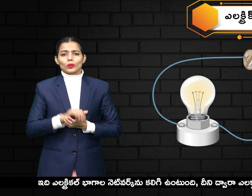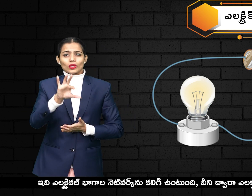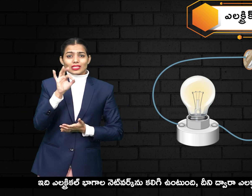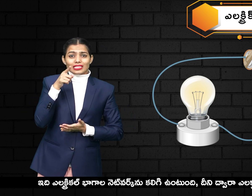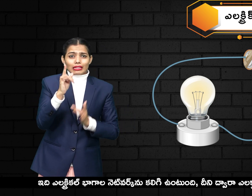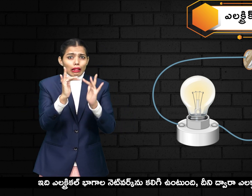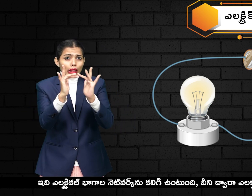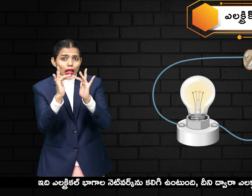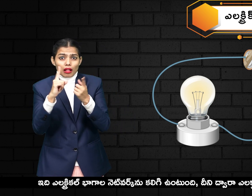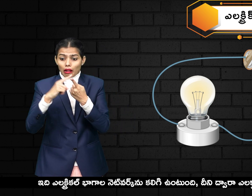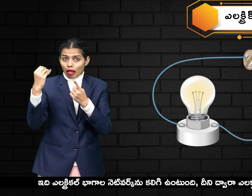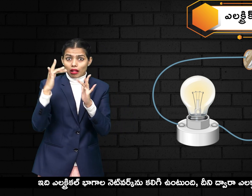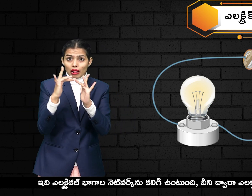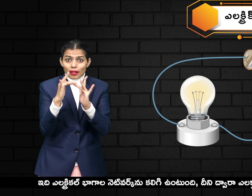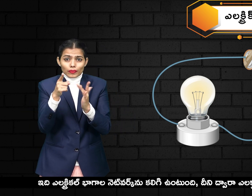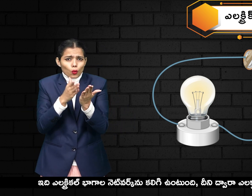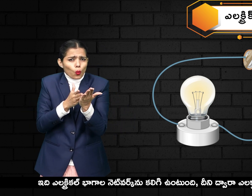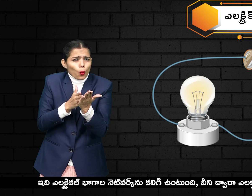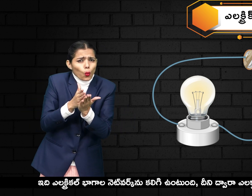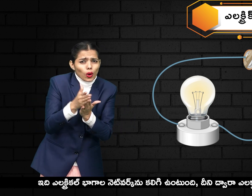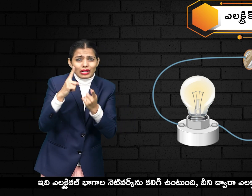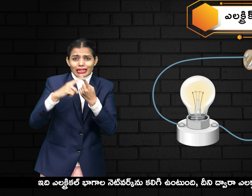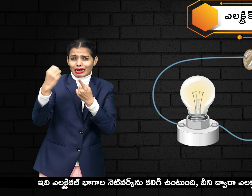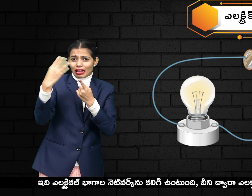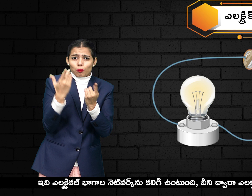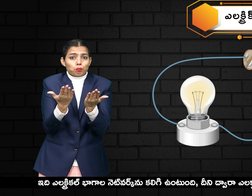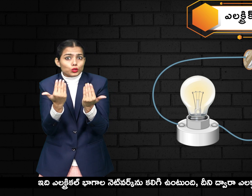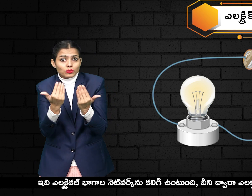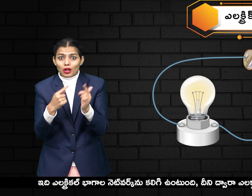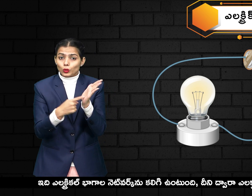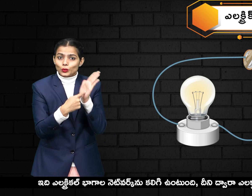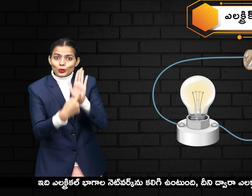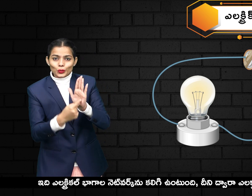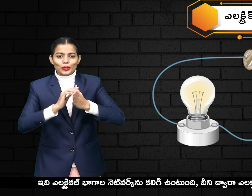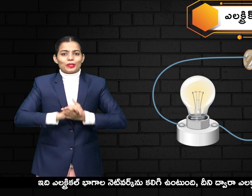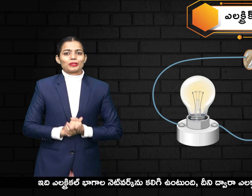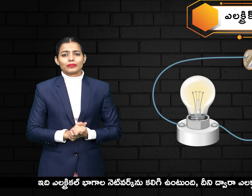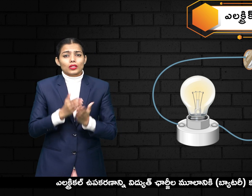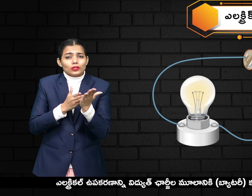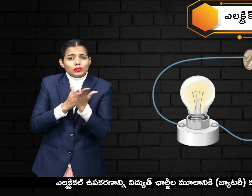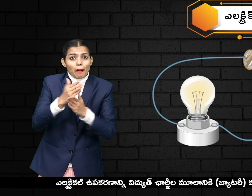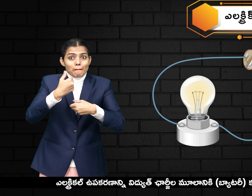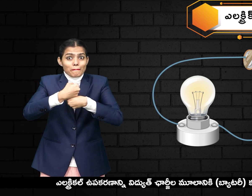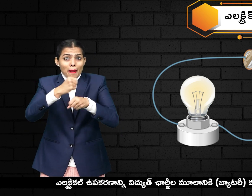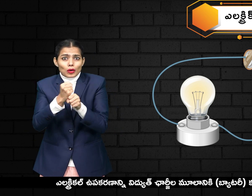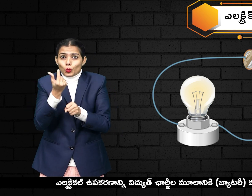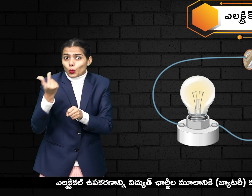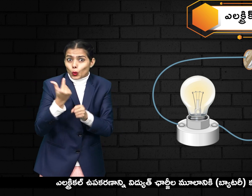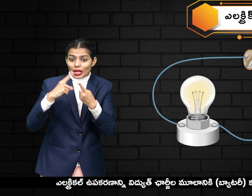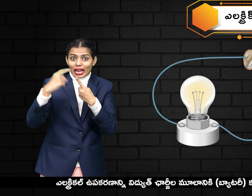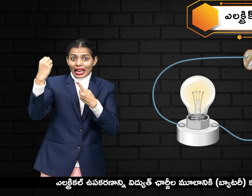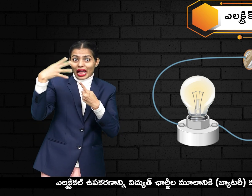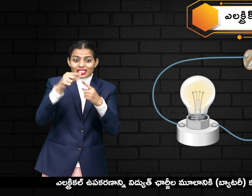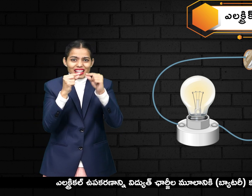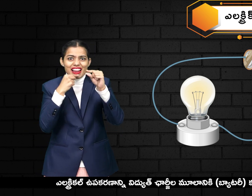ఇది ఎలక్ట్రికల్ భాగాల నెట్వర్క్ను కలిగి ఉంటుంది. దీని ద్వారా ఎలక్ట్రాన్లు ప్రవహించగలవు. ఎలక్ట్రికల్